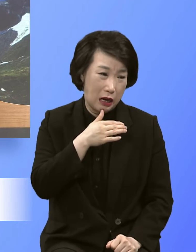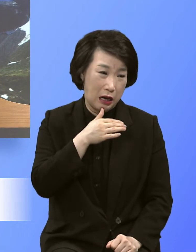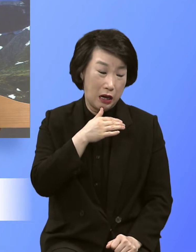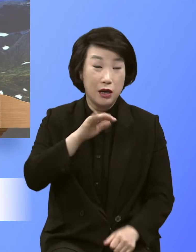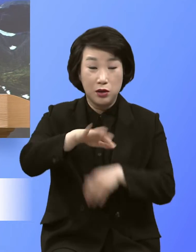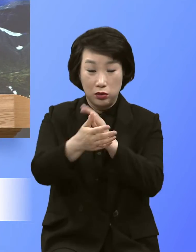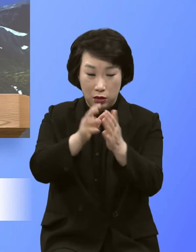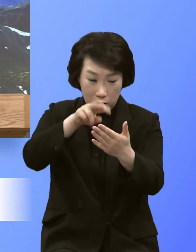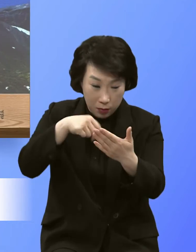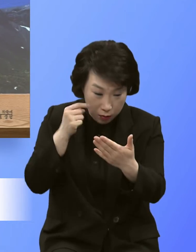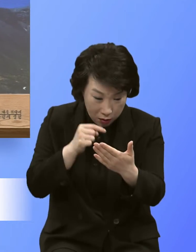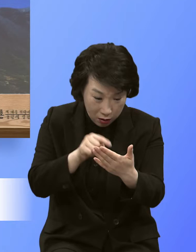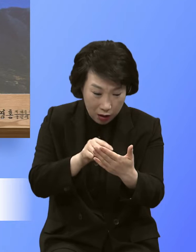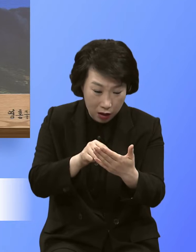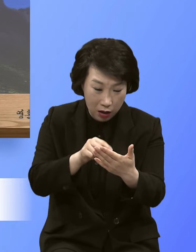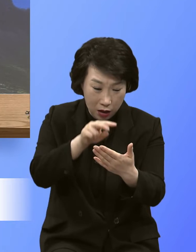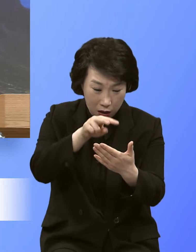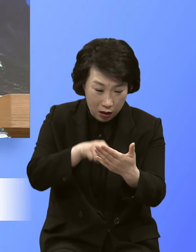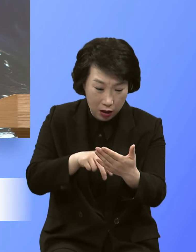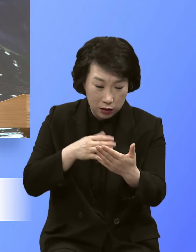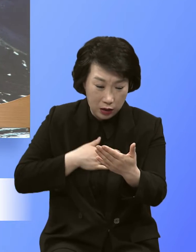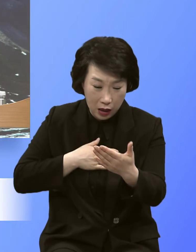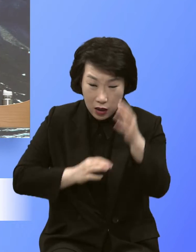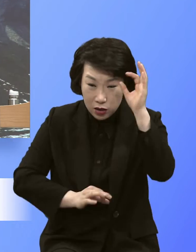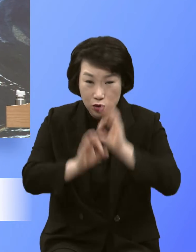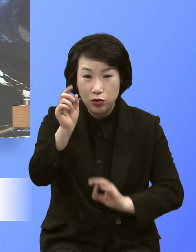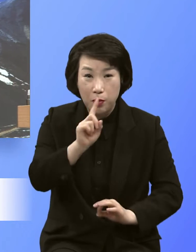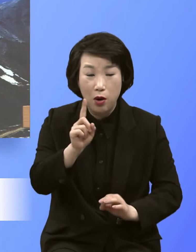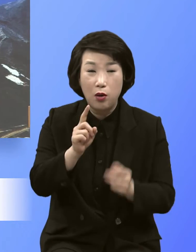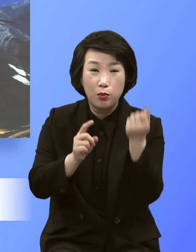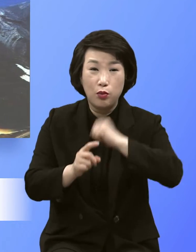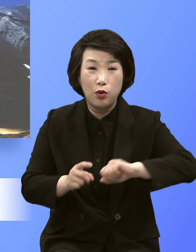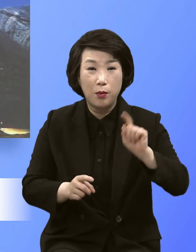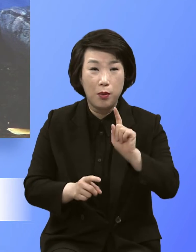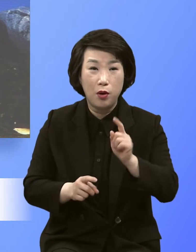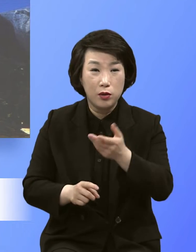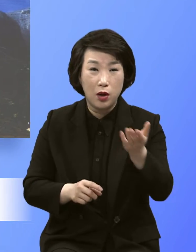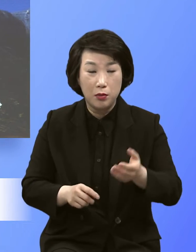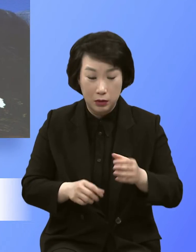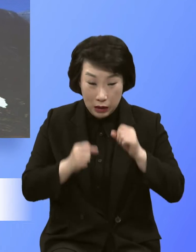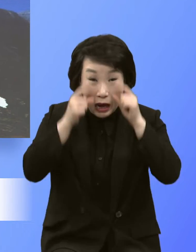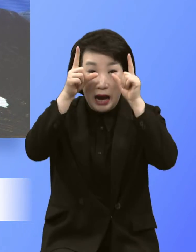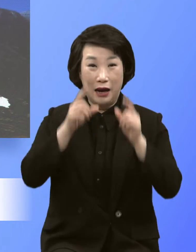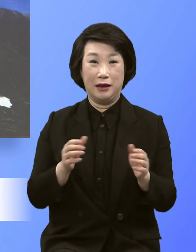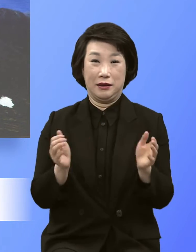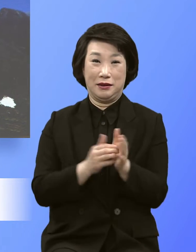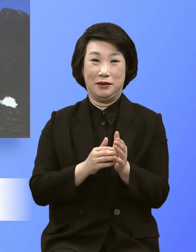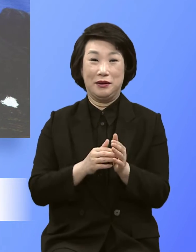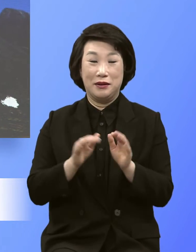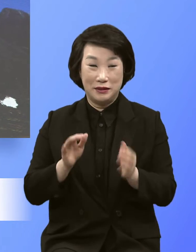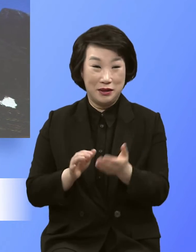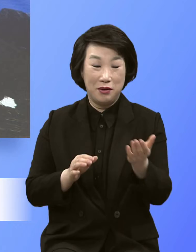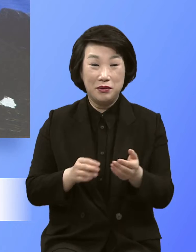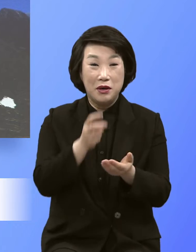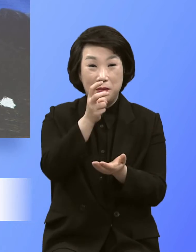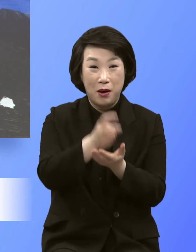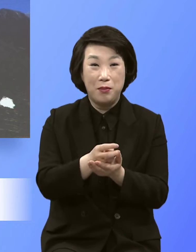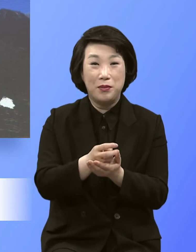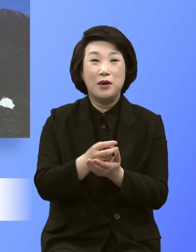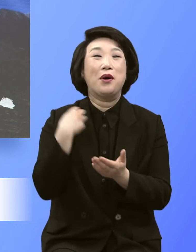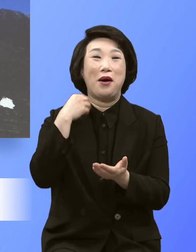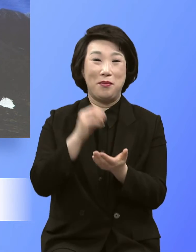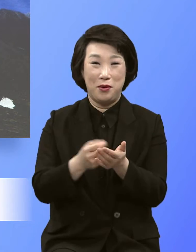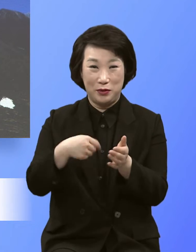성경을 읽으면서 내가 어느 부분에서 질서를 파괴했는가를 깨닫고 질서를 유지하기